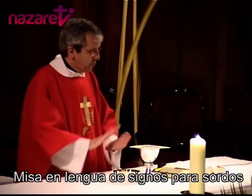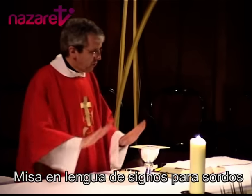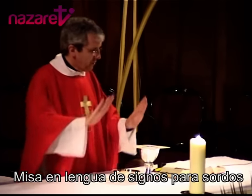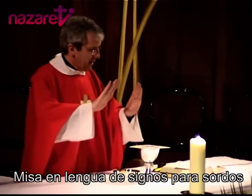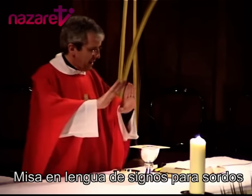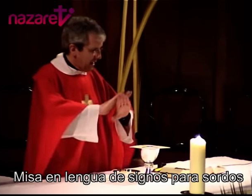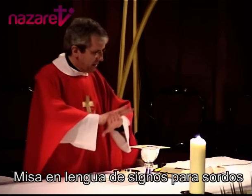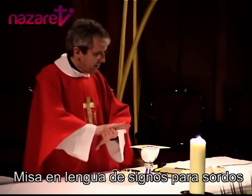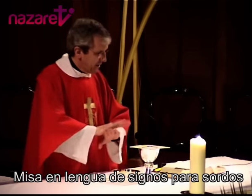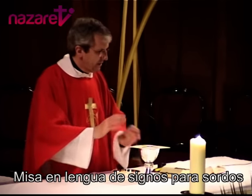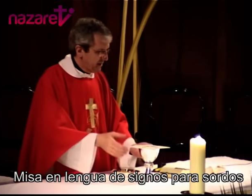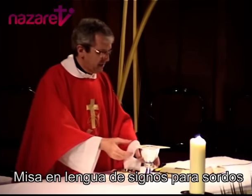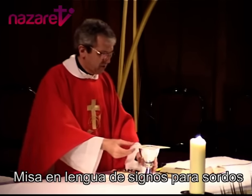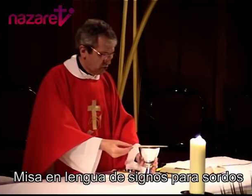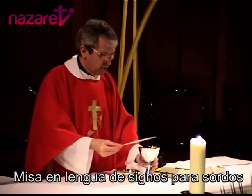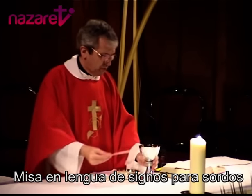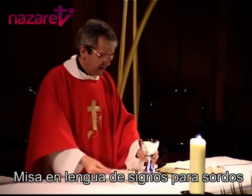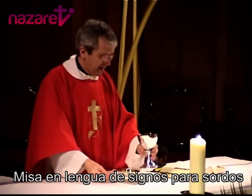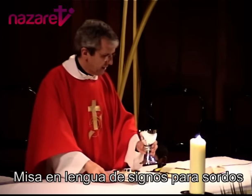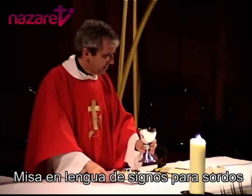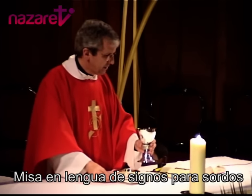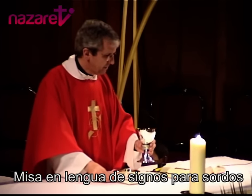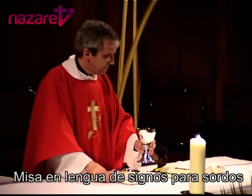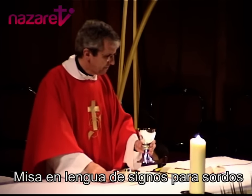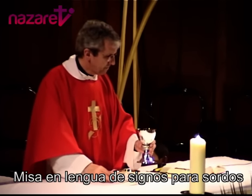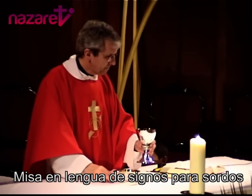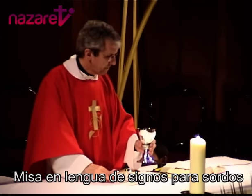Del mismo modo, acabada la cena, tomó el cáliz.